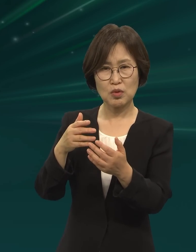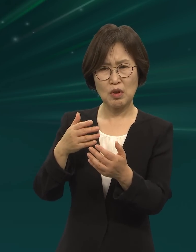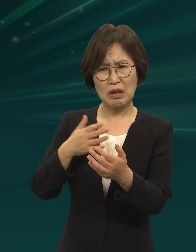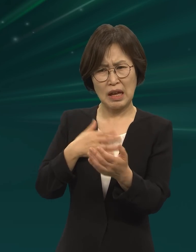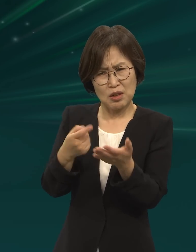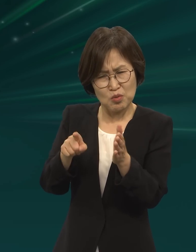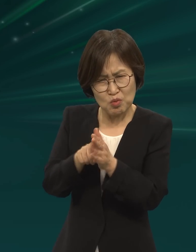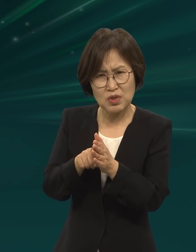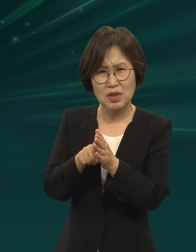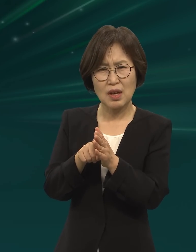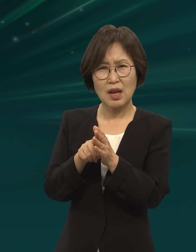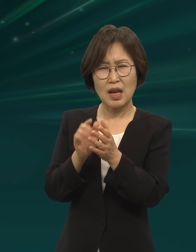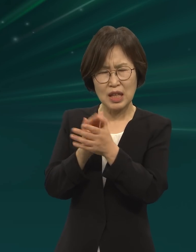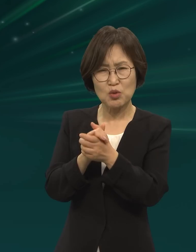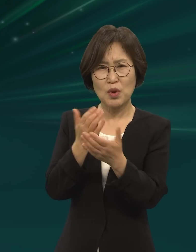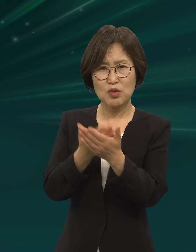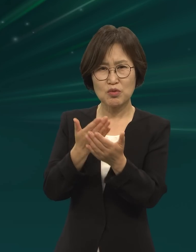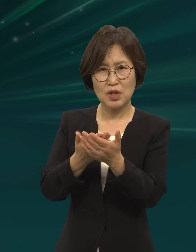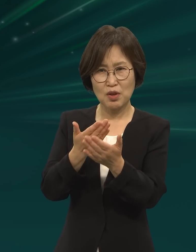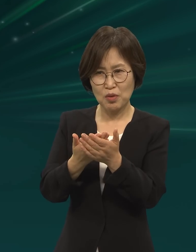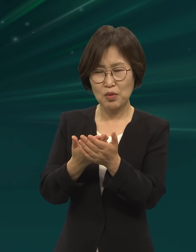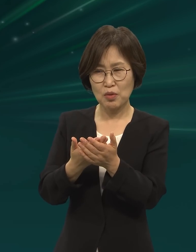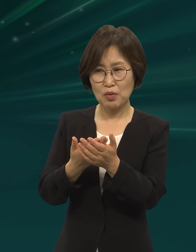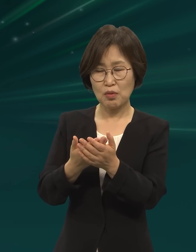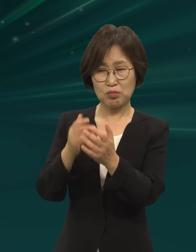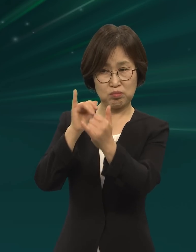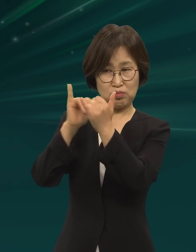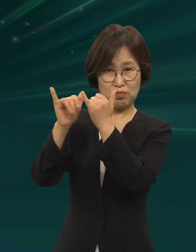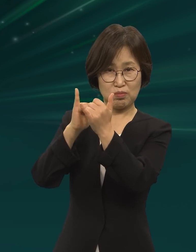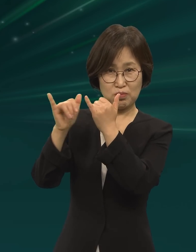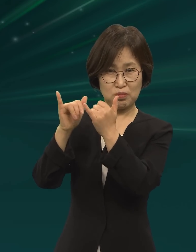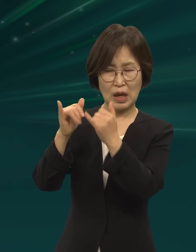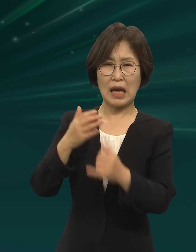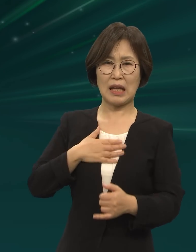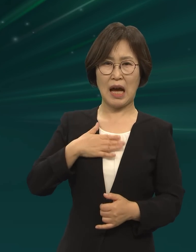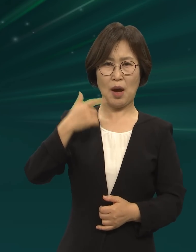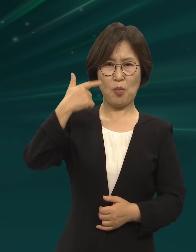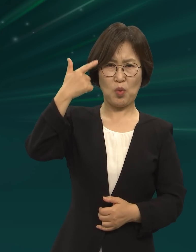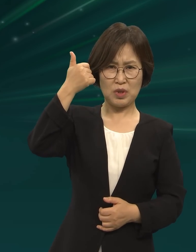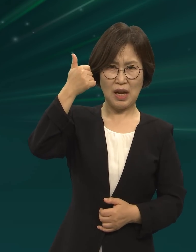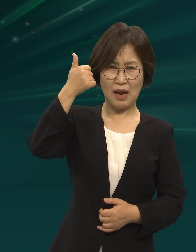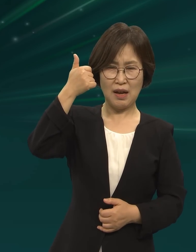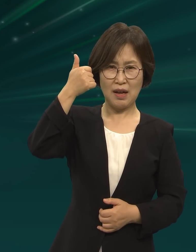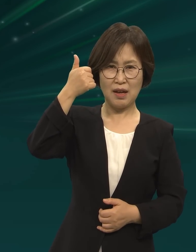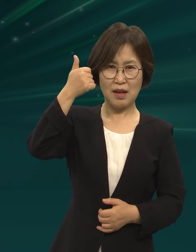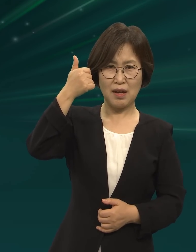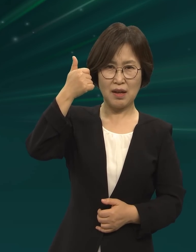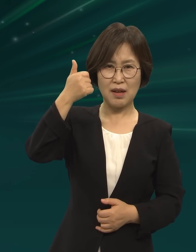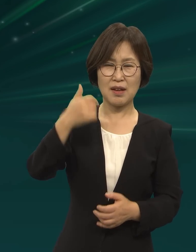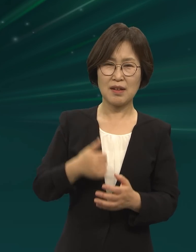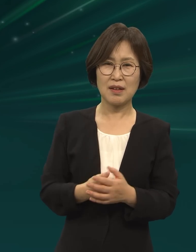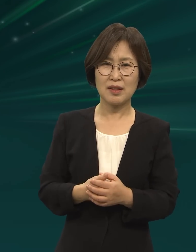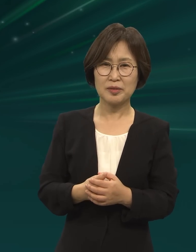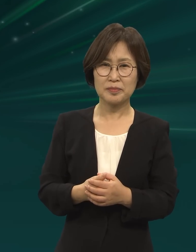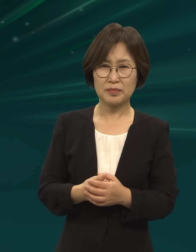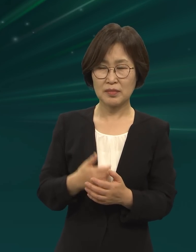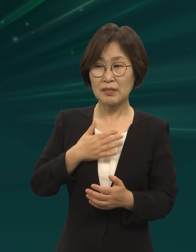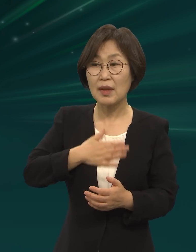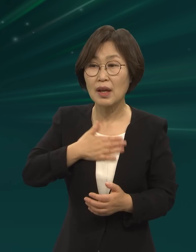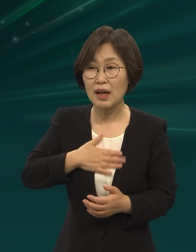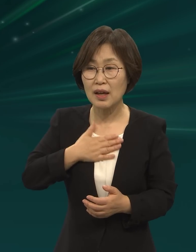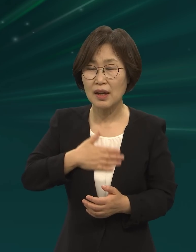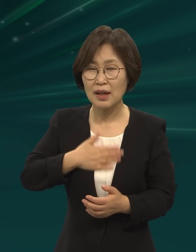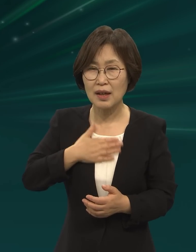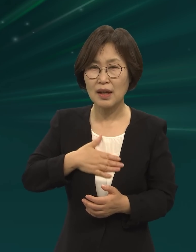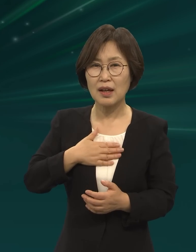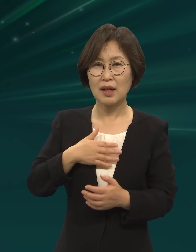기도해 주세요. 저 목사이잖아요. 기도할 수가 없어요. 그래요, 네,